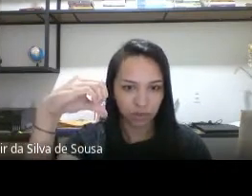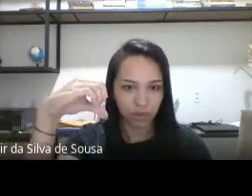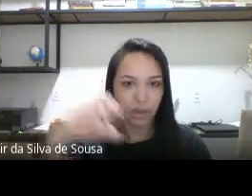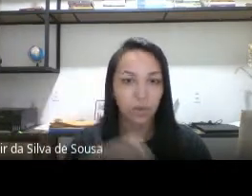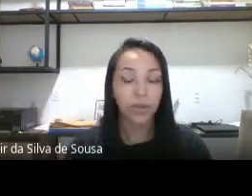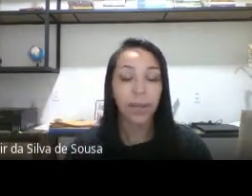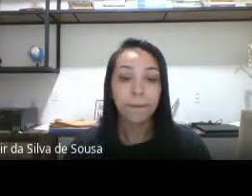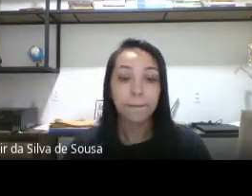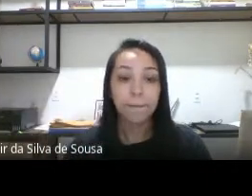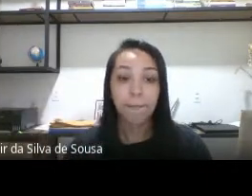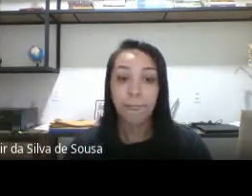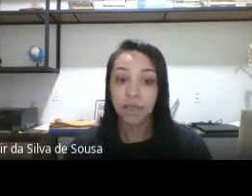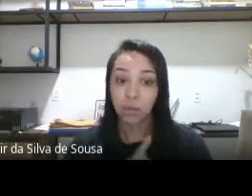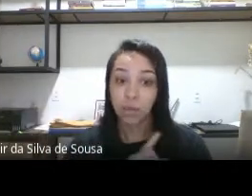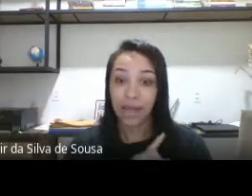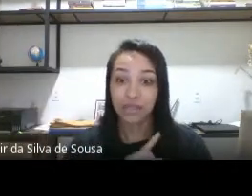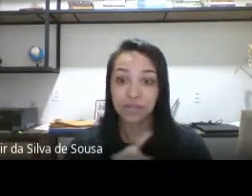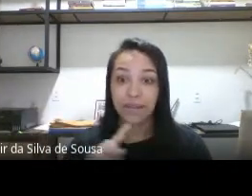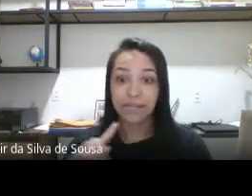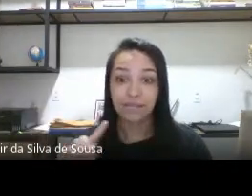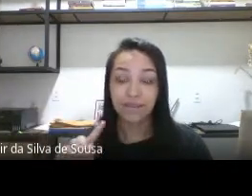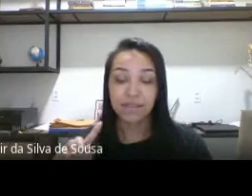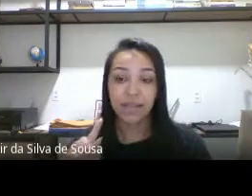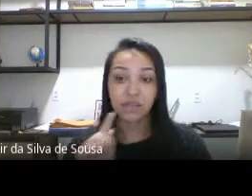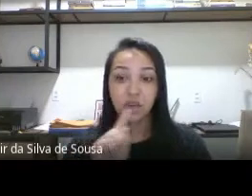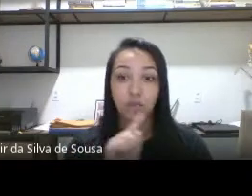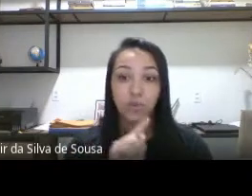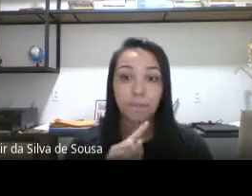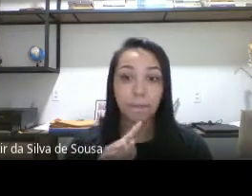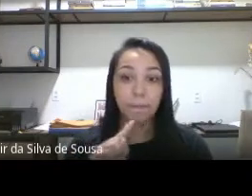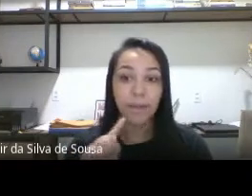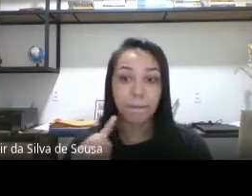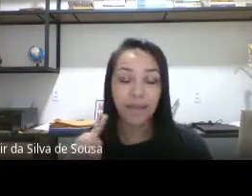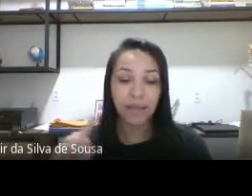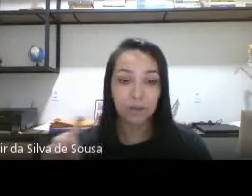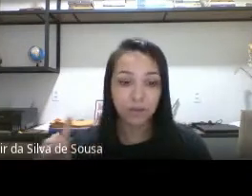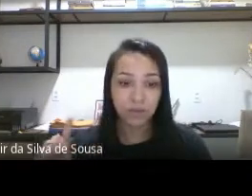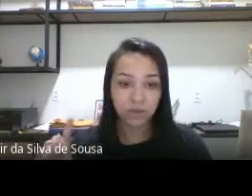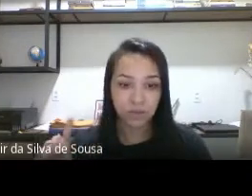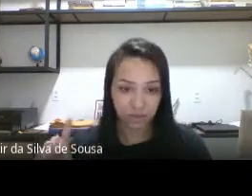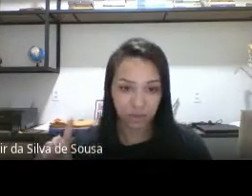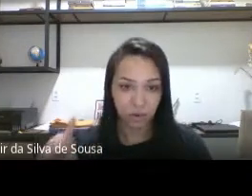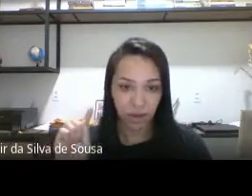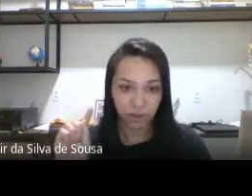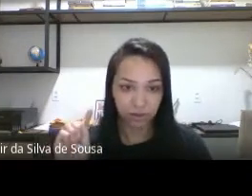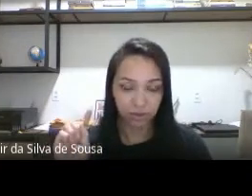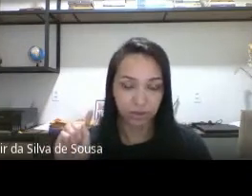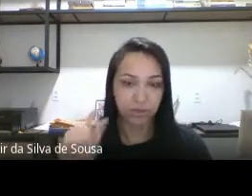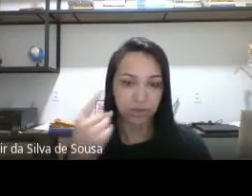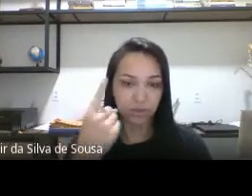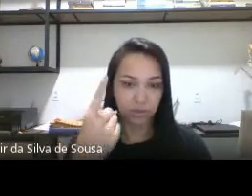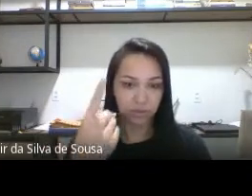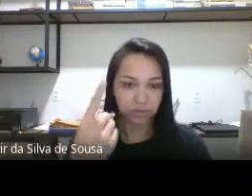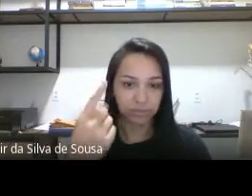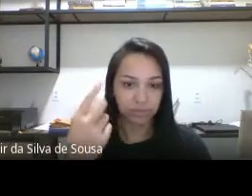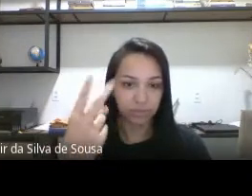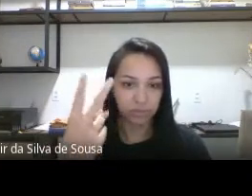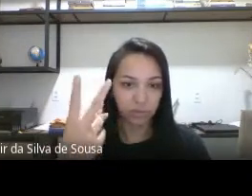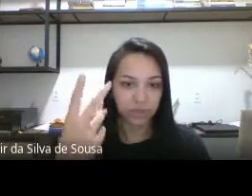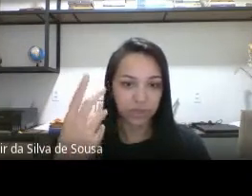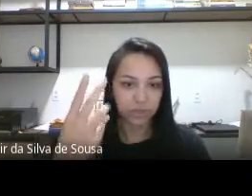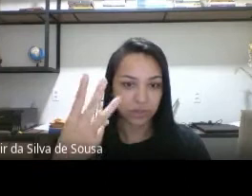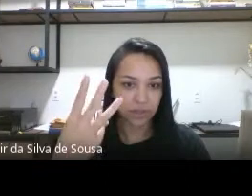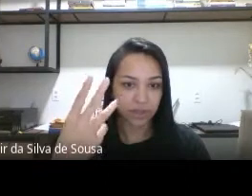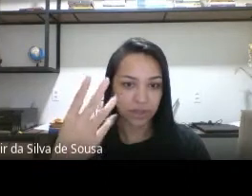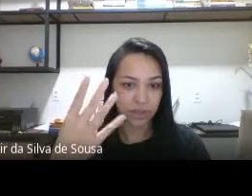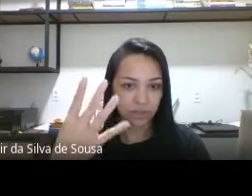9. Ok? Então, a diferença vai ser aí só nos primeiros 4 números. 1,